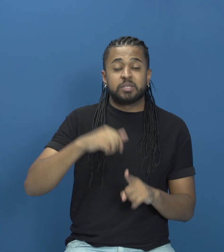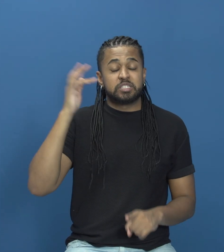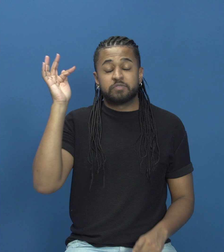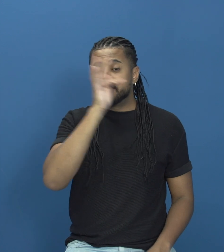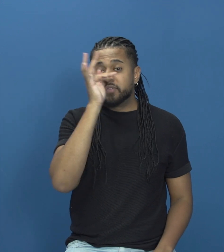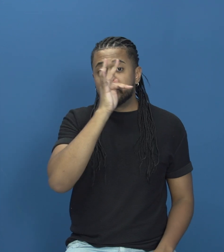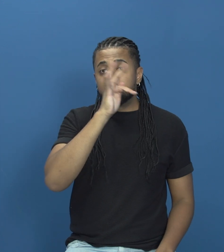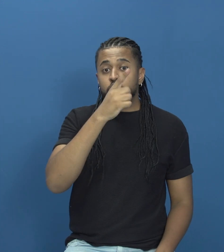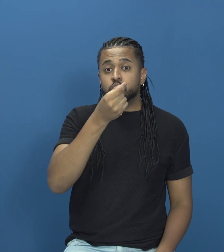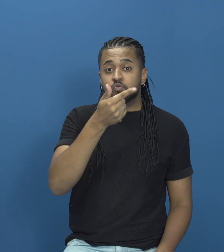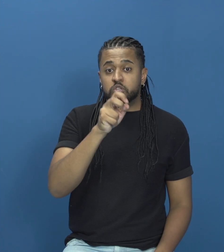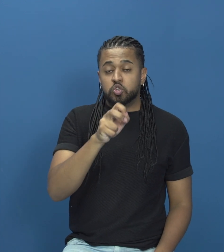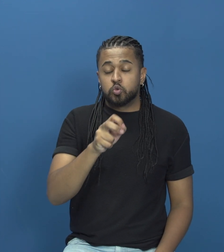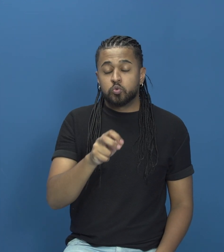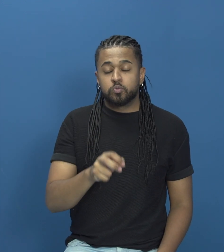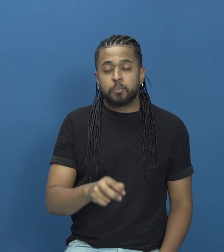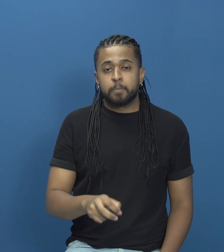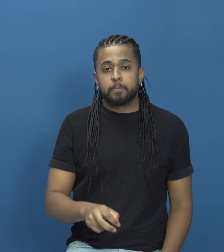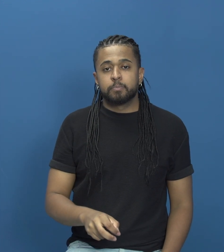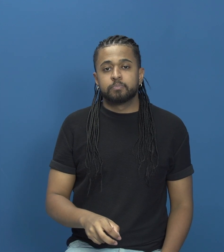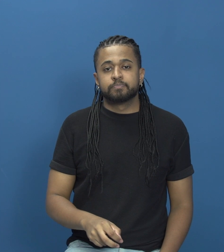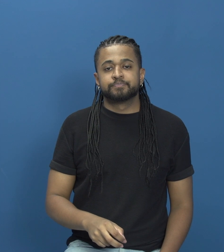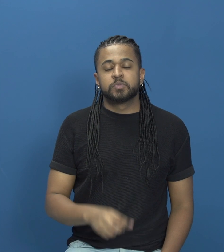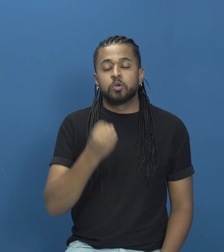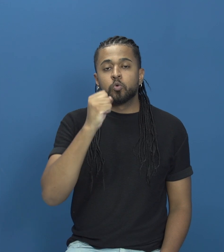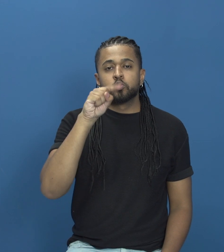de 2025.